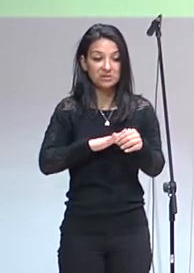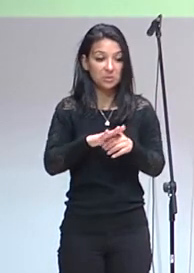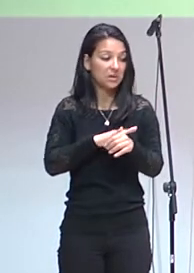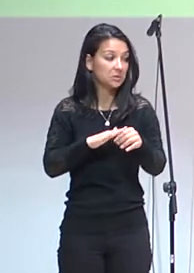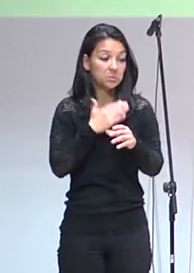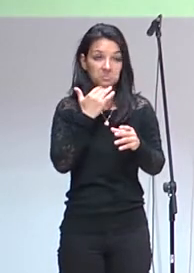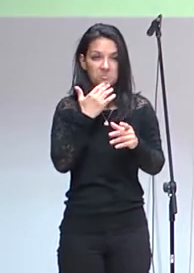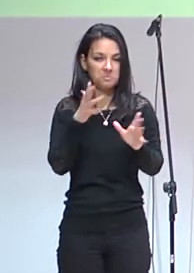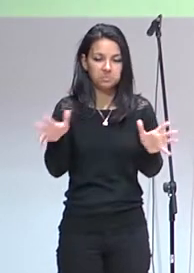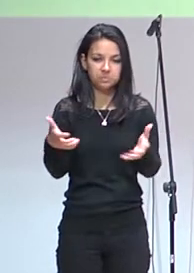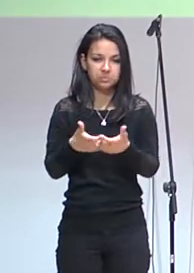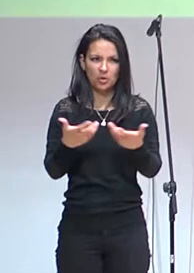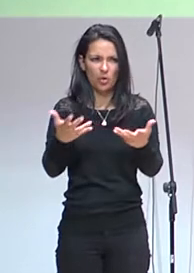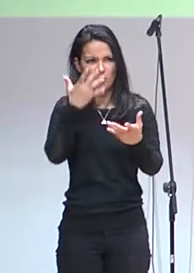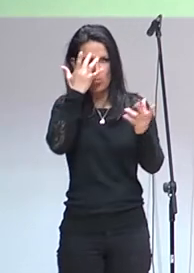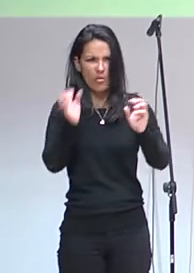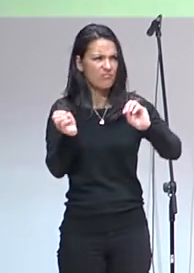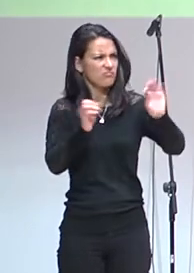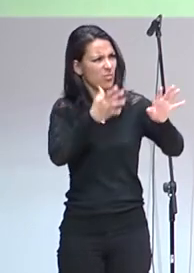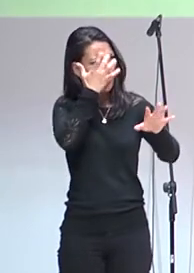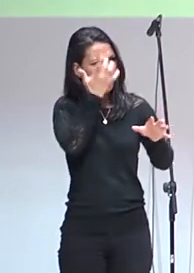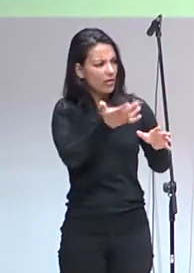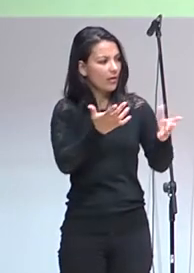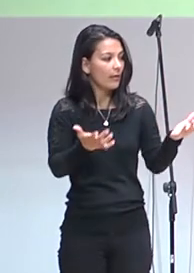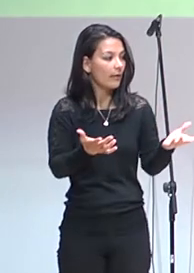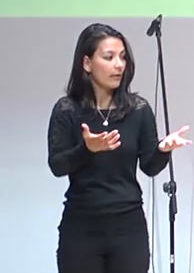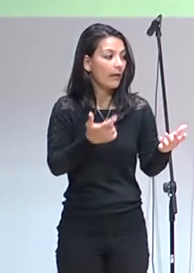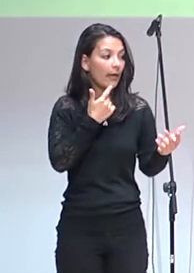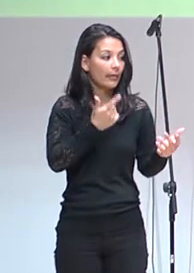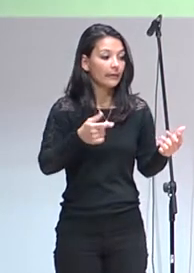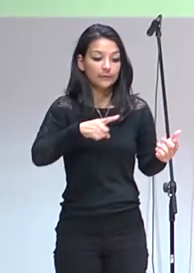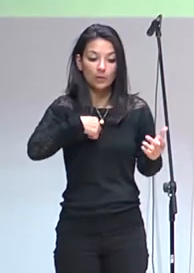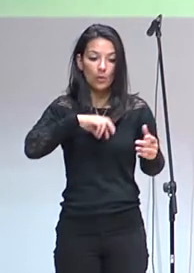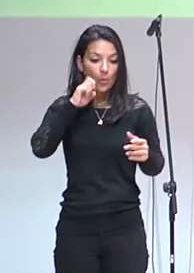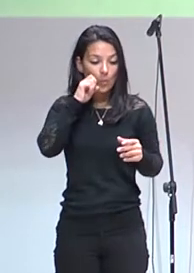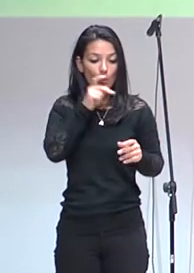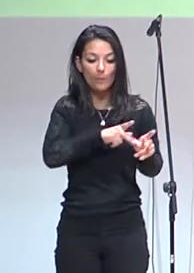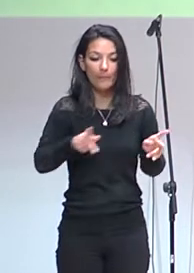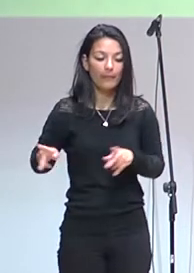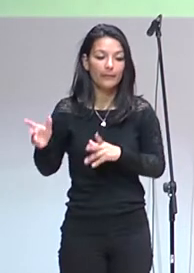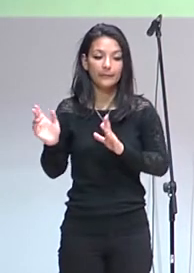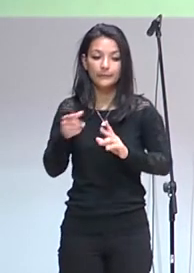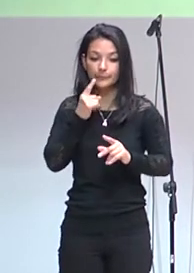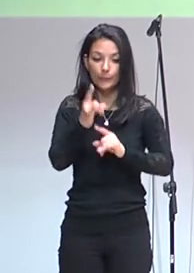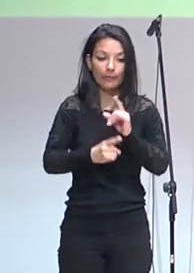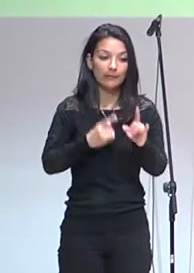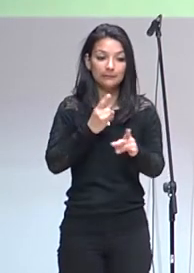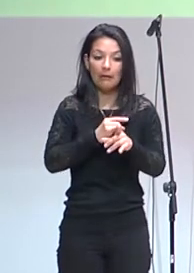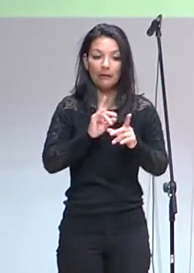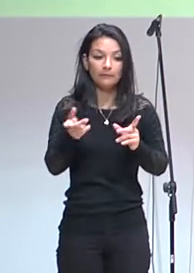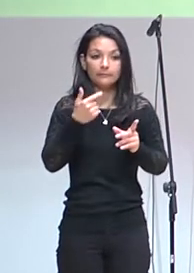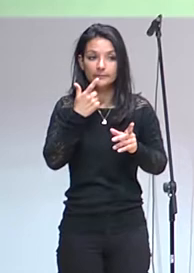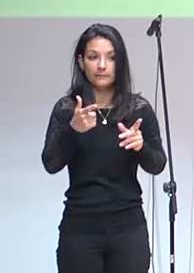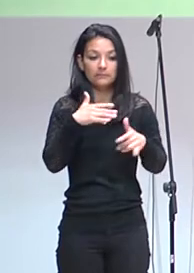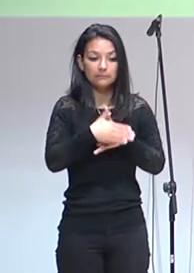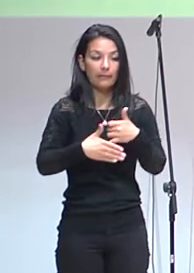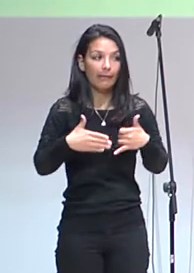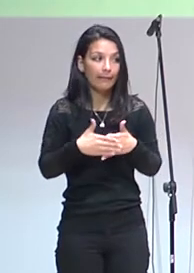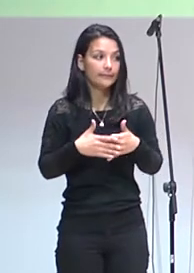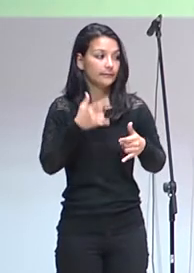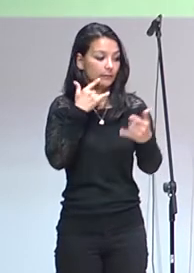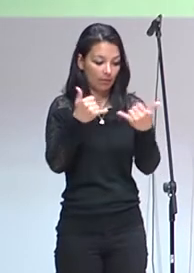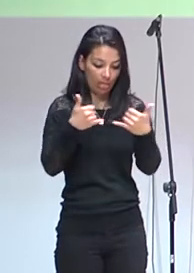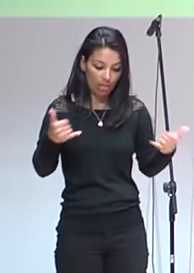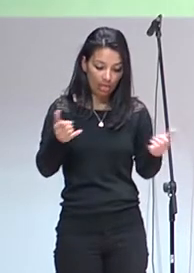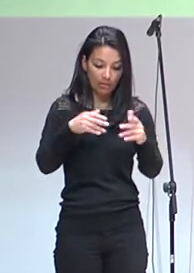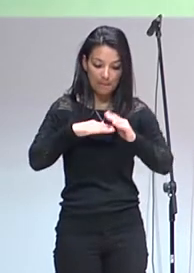fueron a dar allá. Aunque los humanos somos universales, ¿no?, el invento de los países, de las líneas, fue un invento loco,